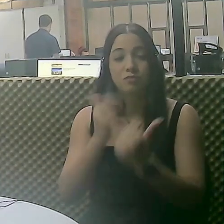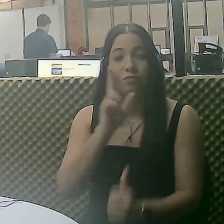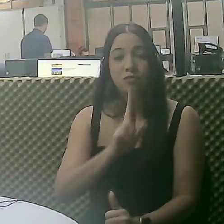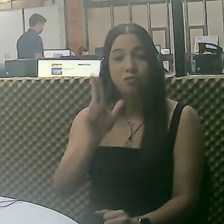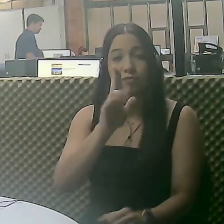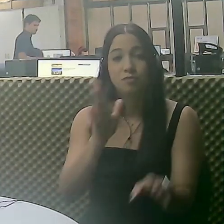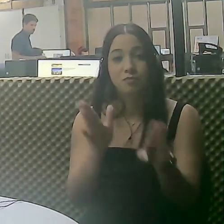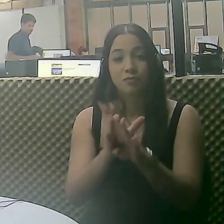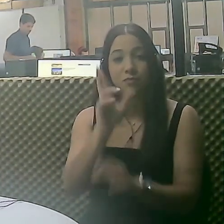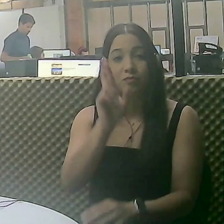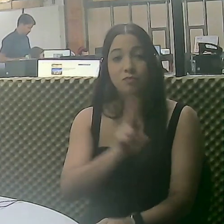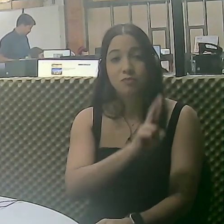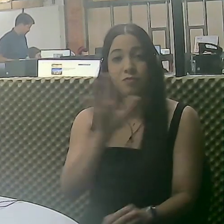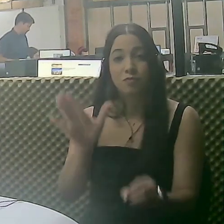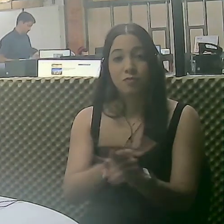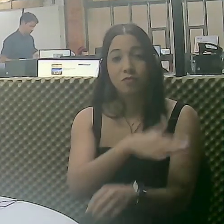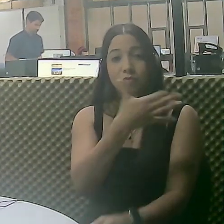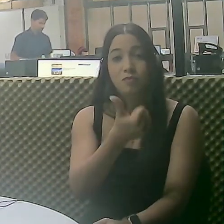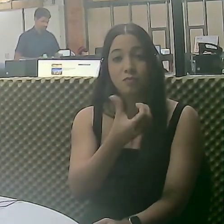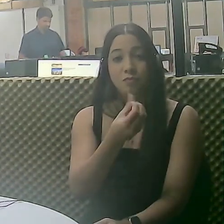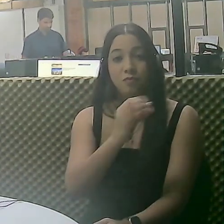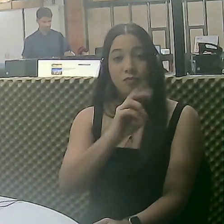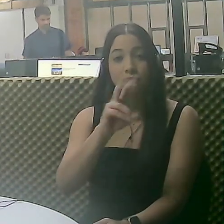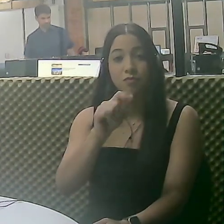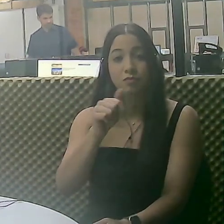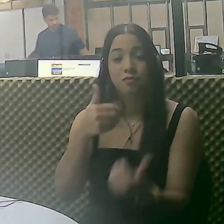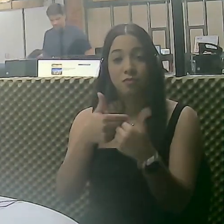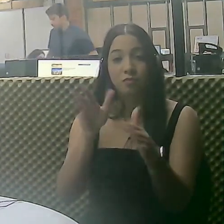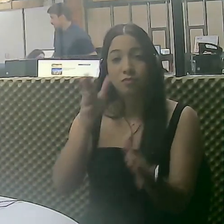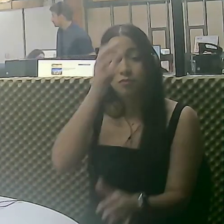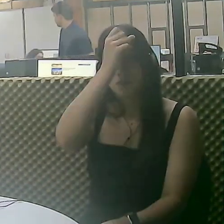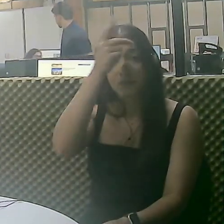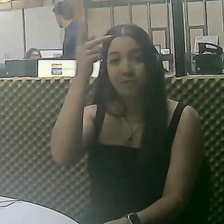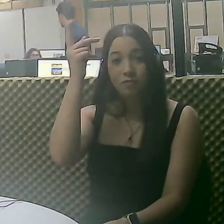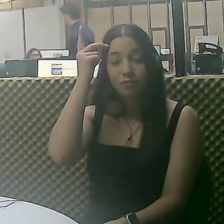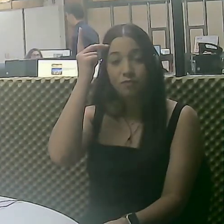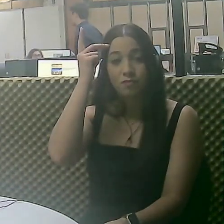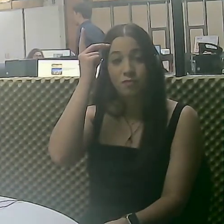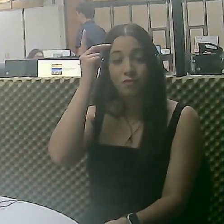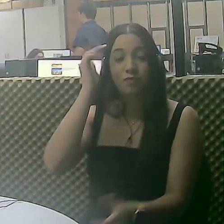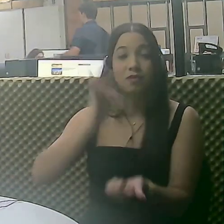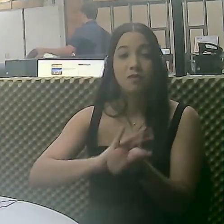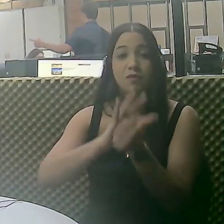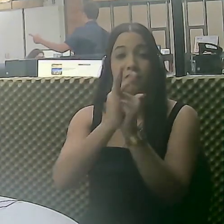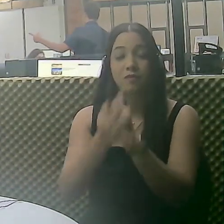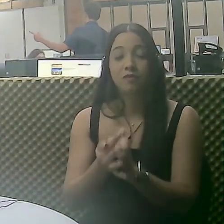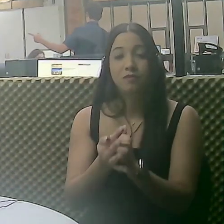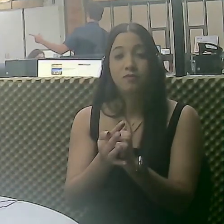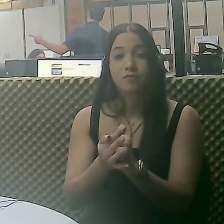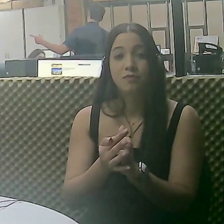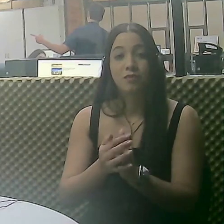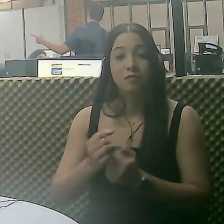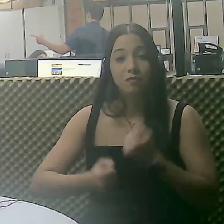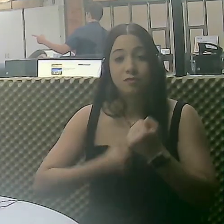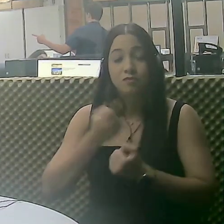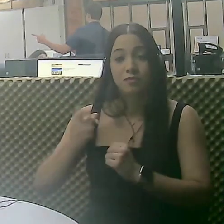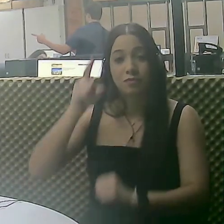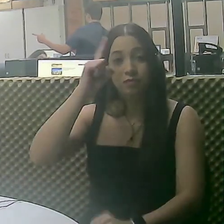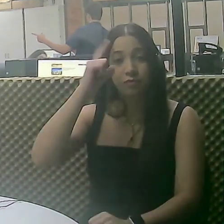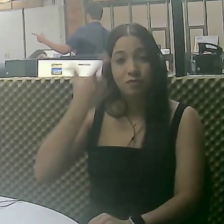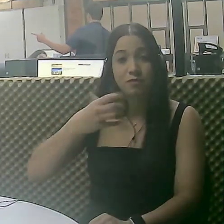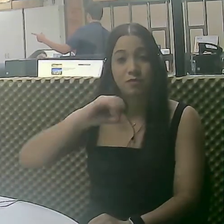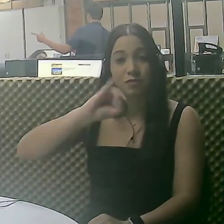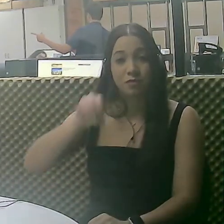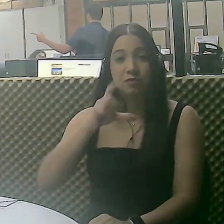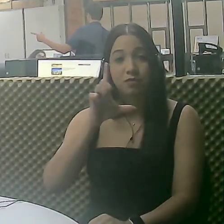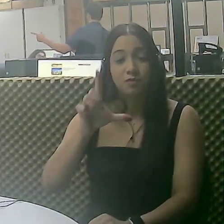já preencheu todas as 160 vagas abertas pela Prefeitura por meio da FUTEL. A corrida será no dia 29 de